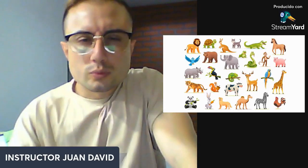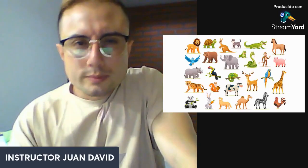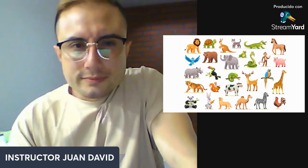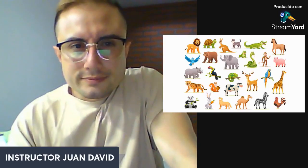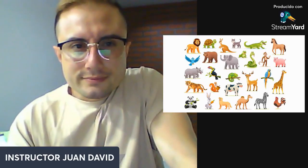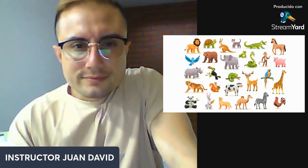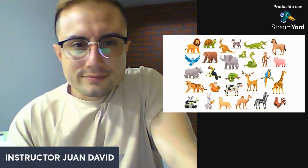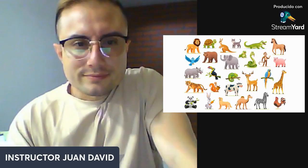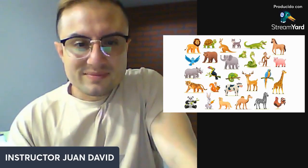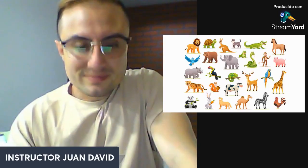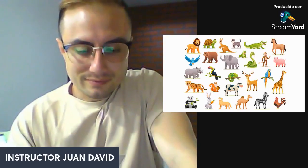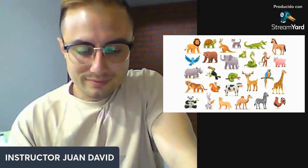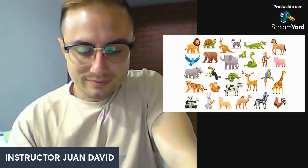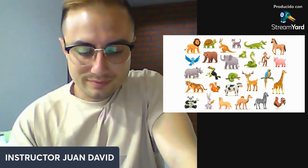escriba.